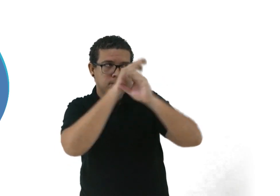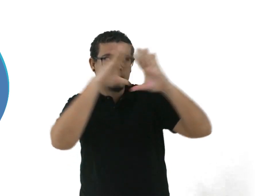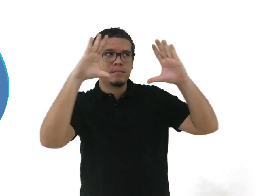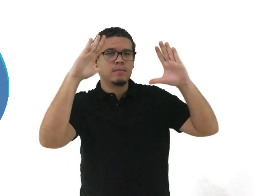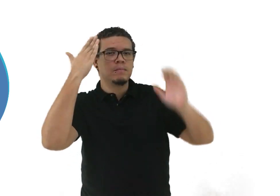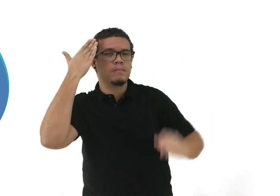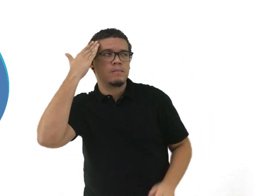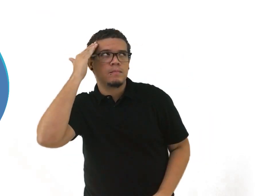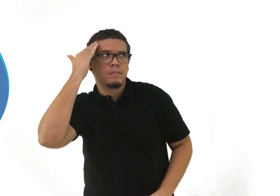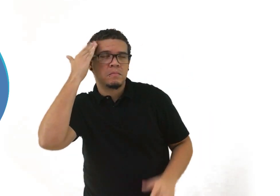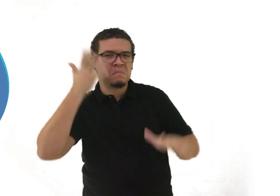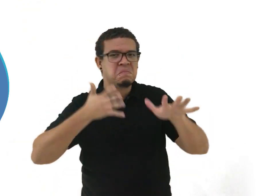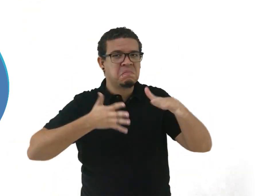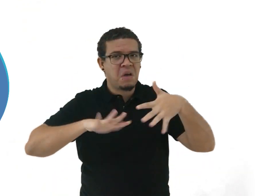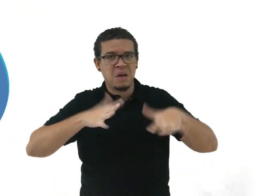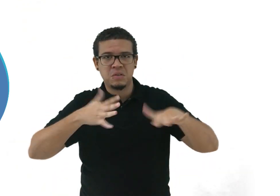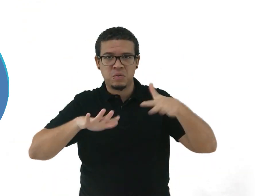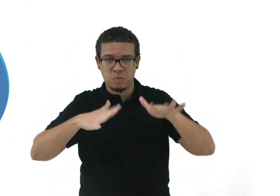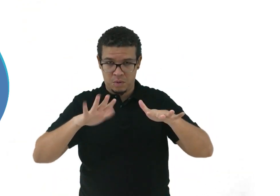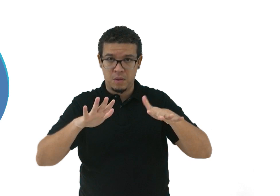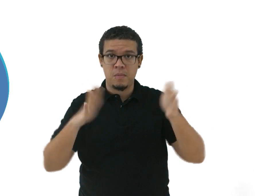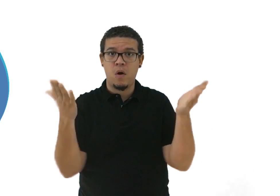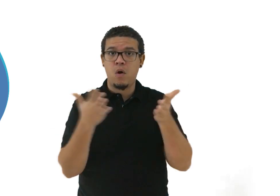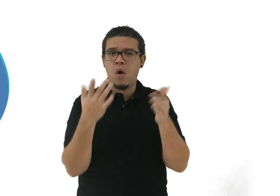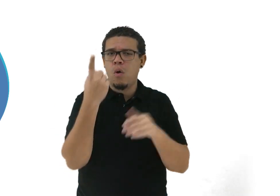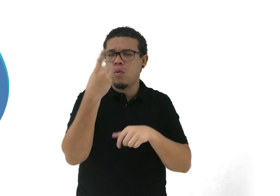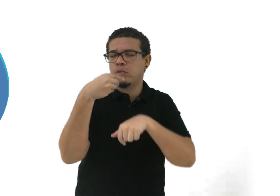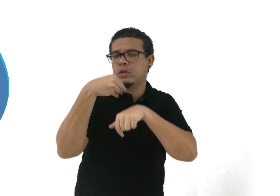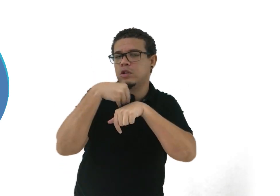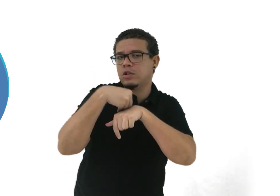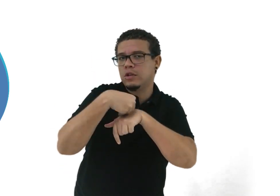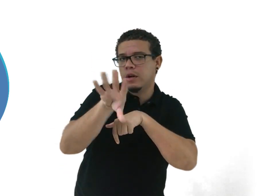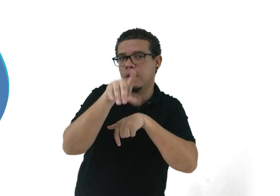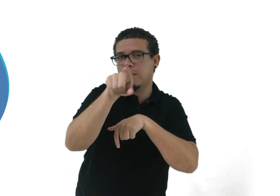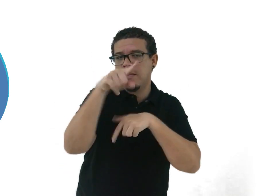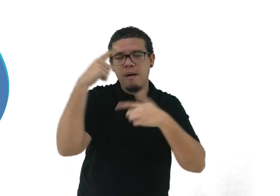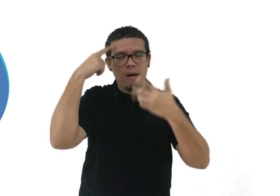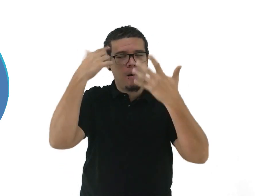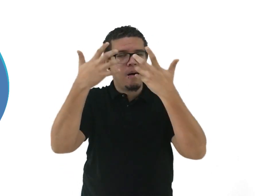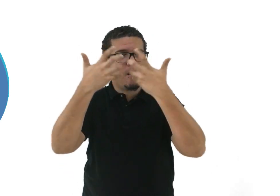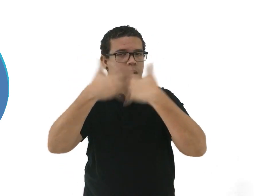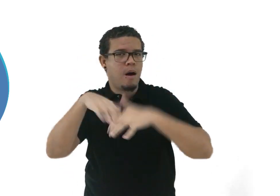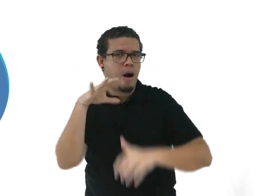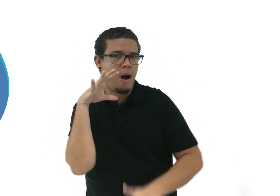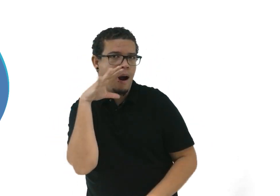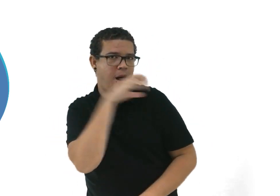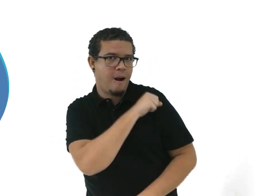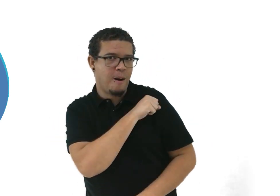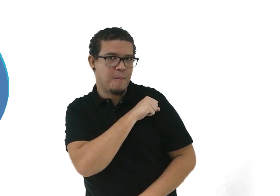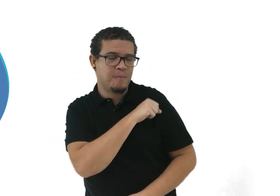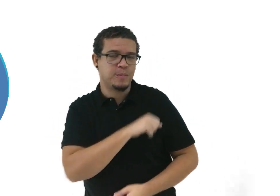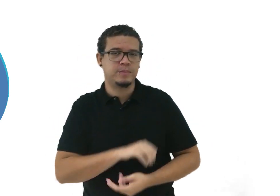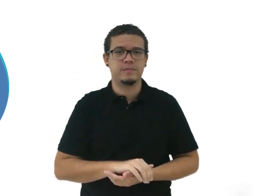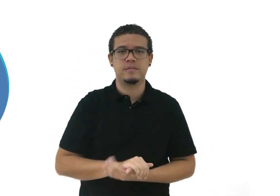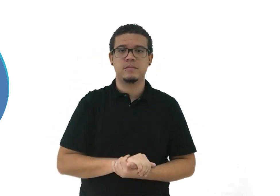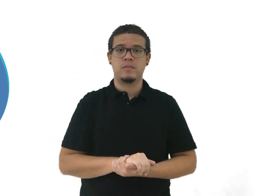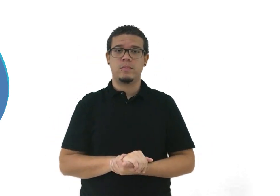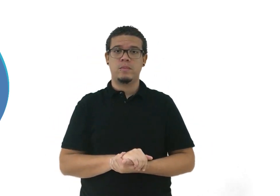Agora darei mais um exemplo para clarear o que nós fizemos até agora. Só uma dica,